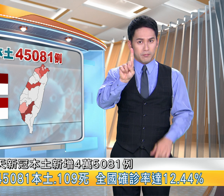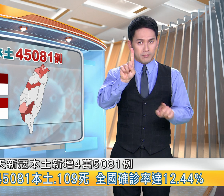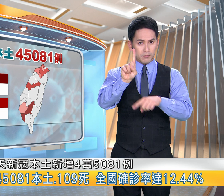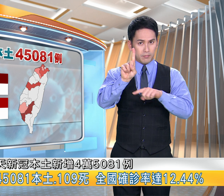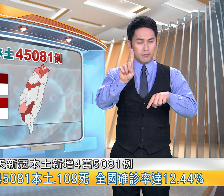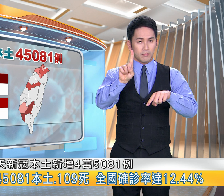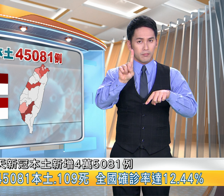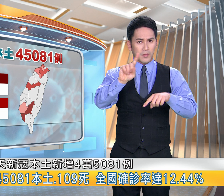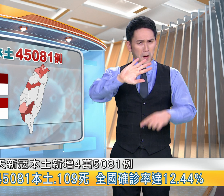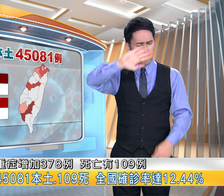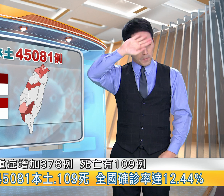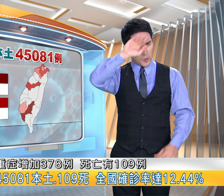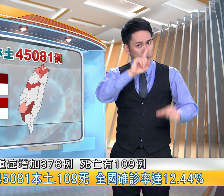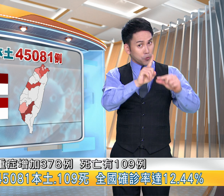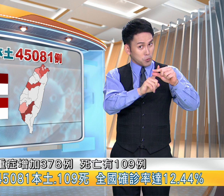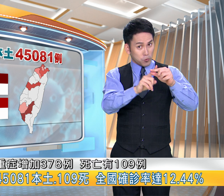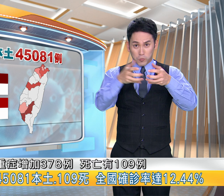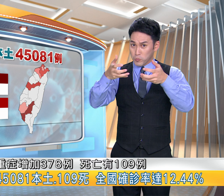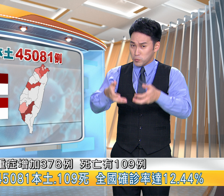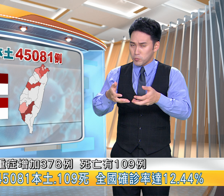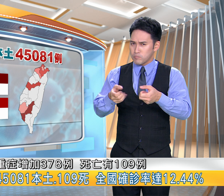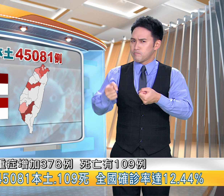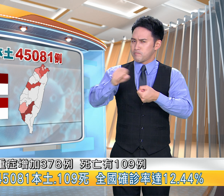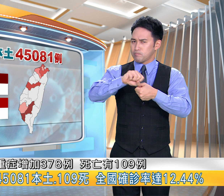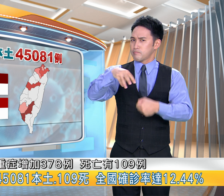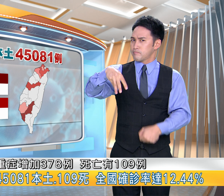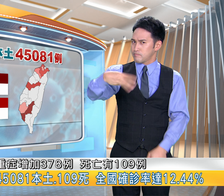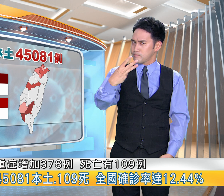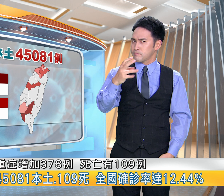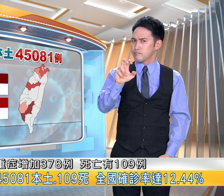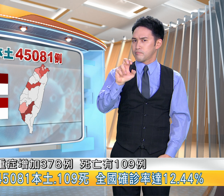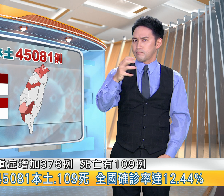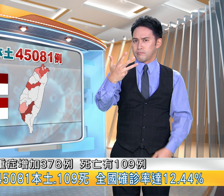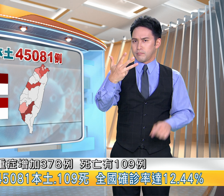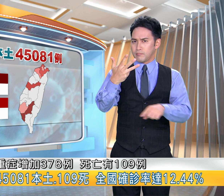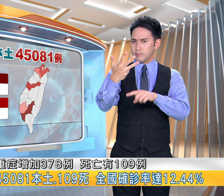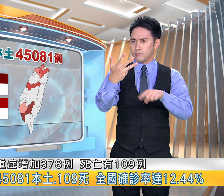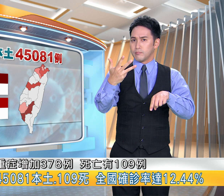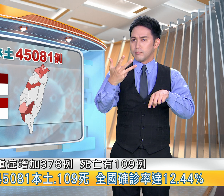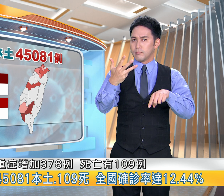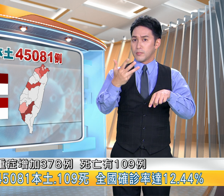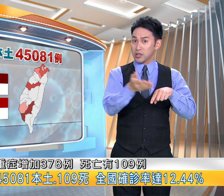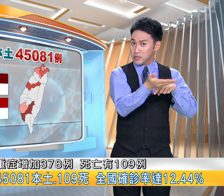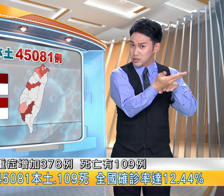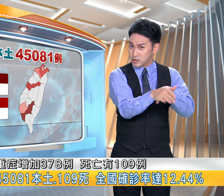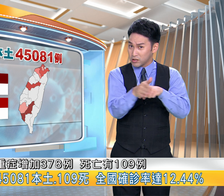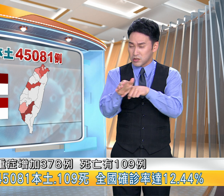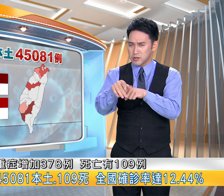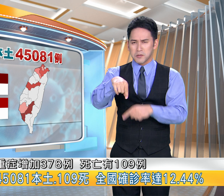45081例，中重症增加了378例，死亡有